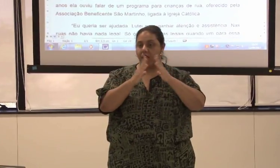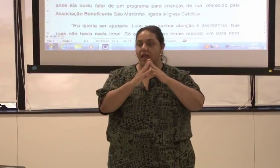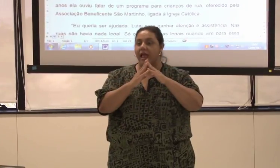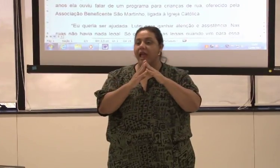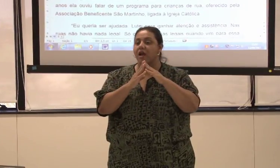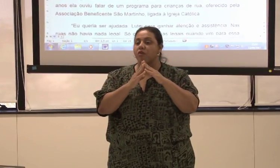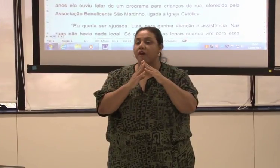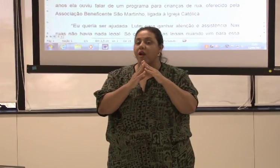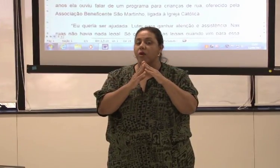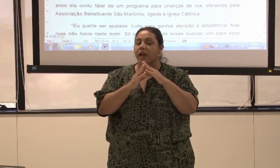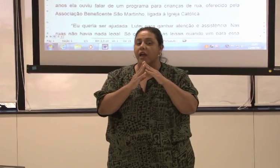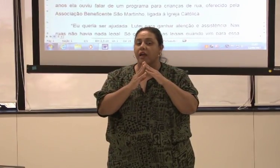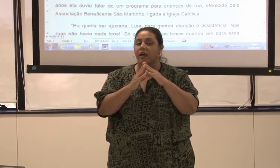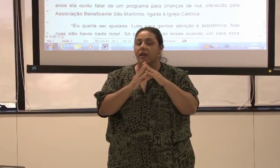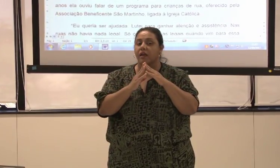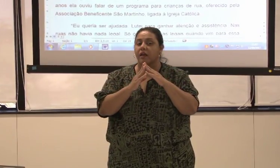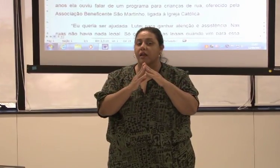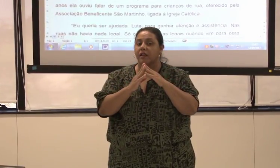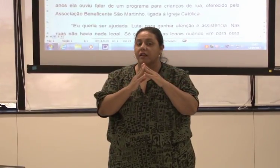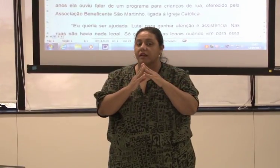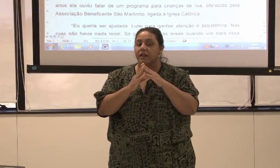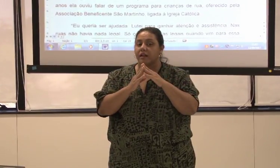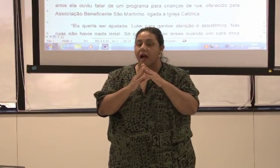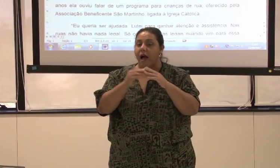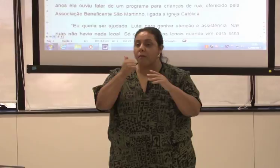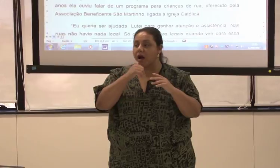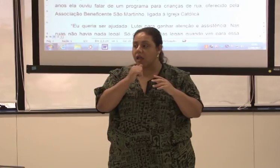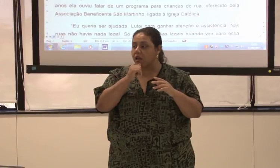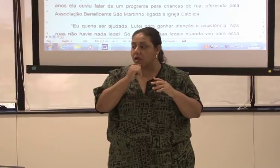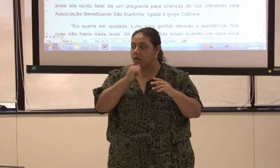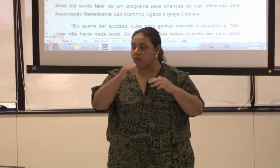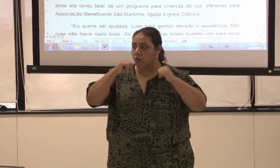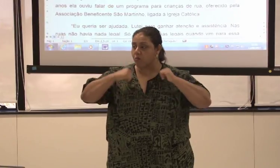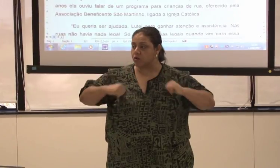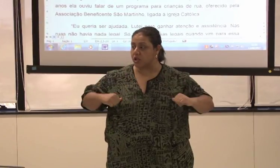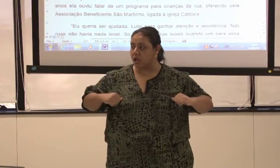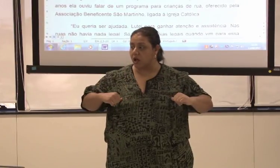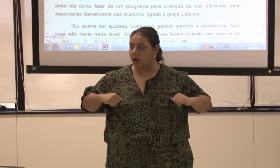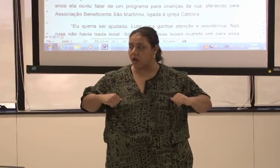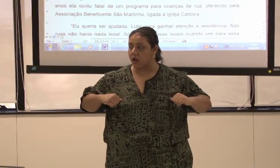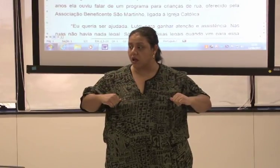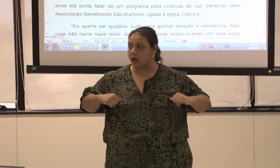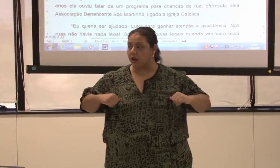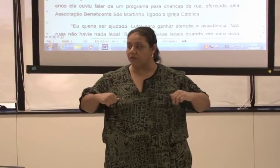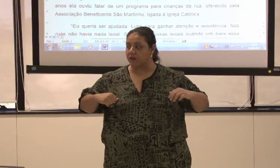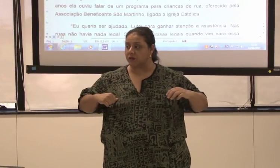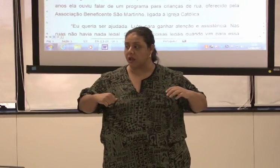E aí eu falo o quê? A mãe, com a mochila, ela faz o quê?